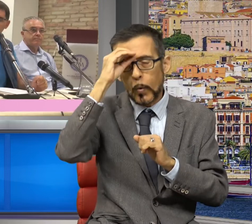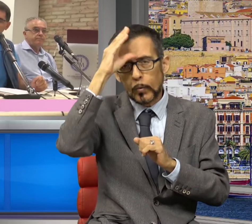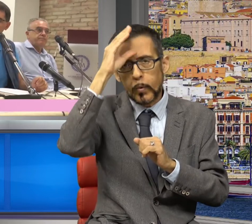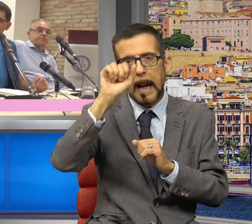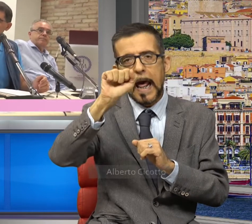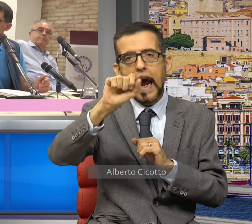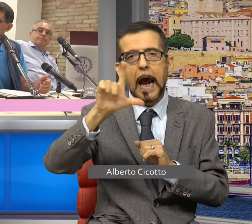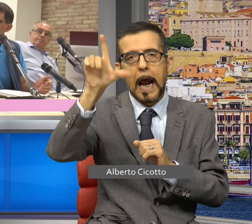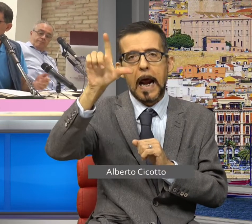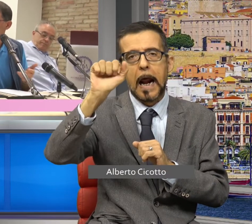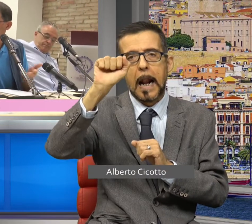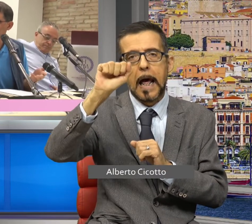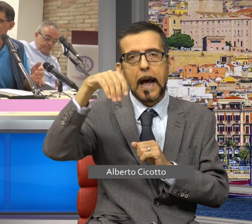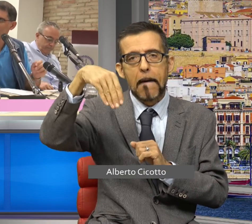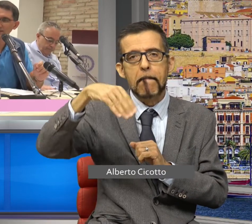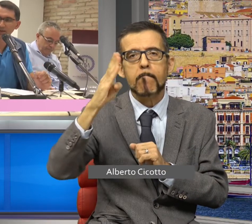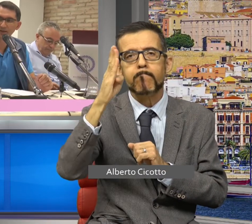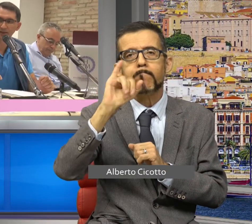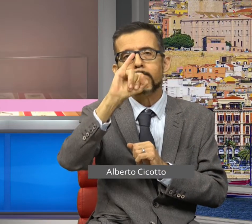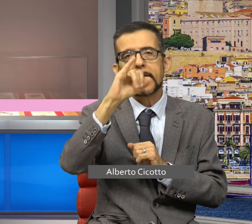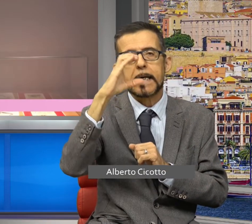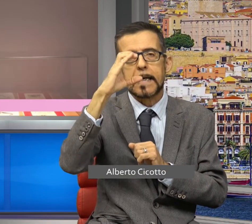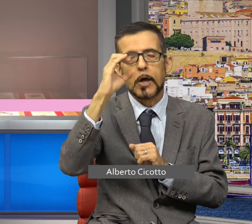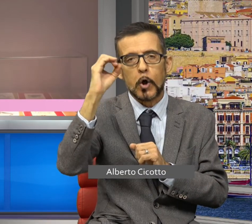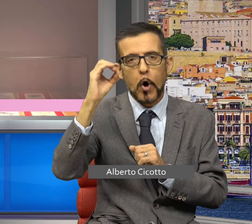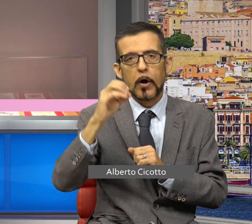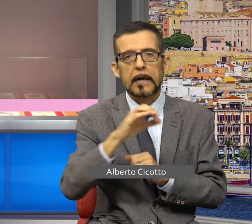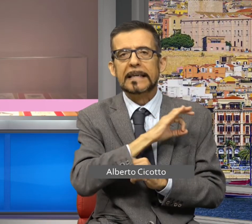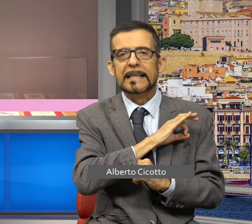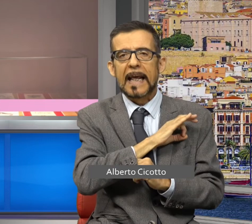Senato e Camera, Regione e Comune, e partecipazione di tanti partner.